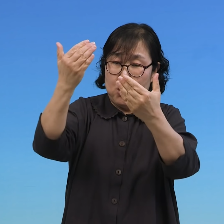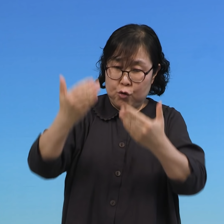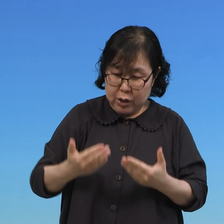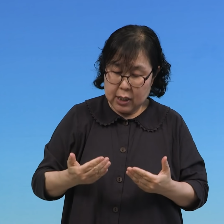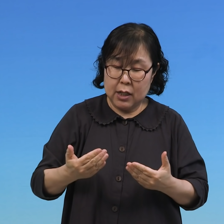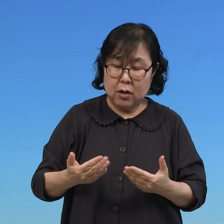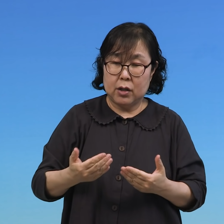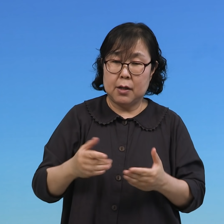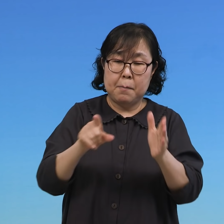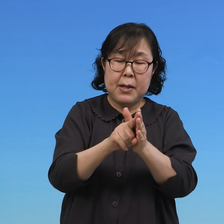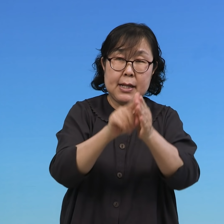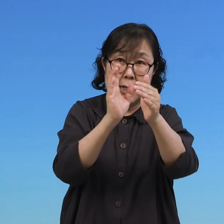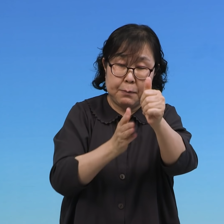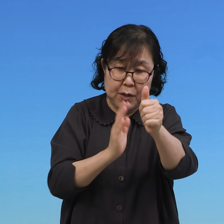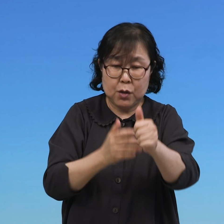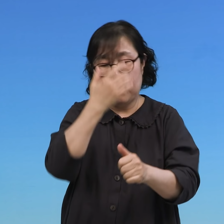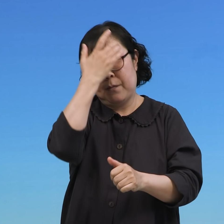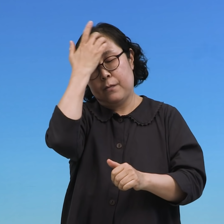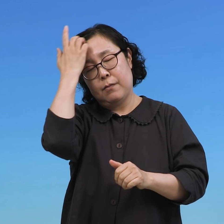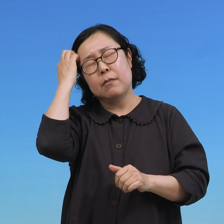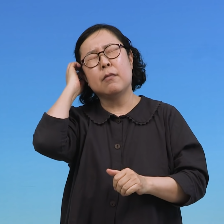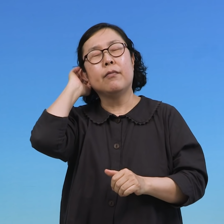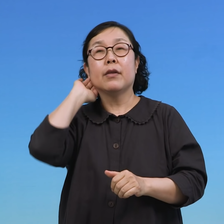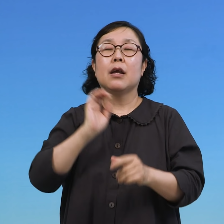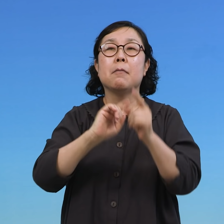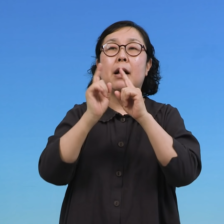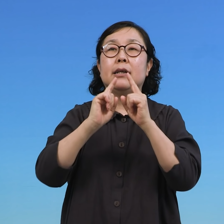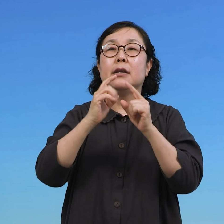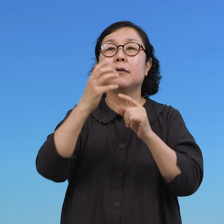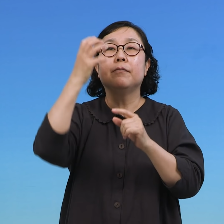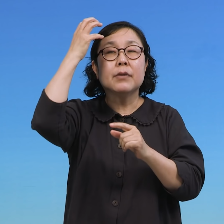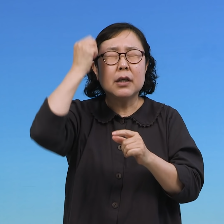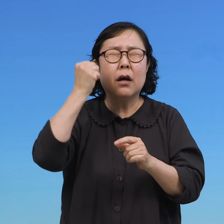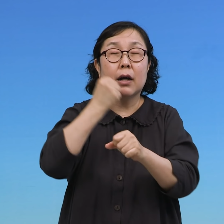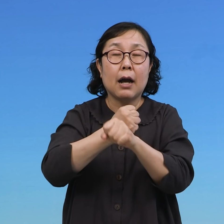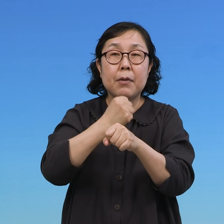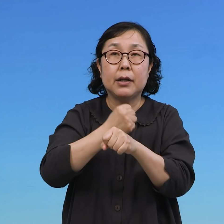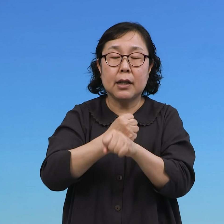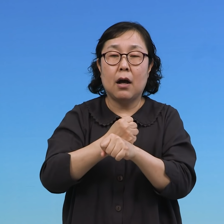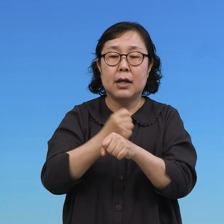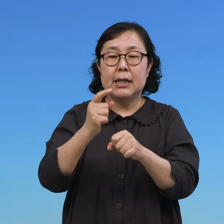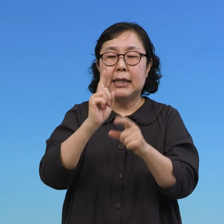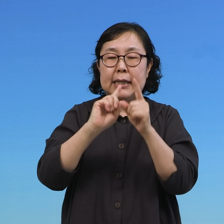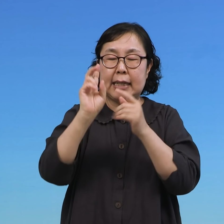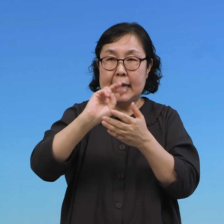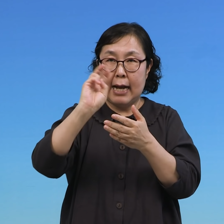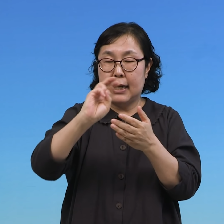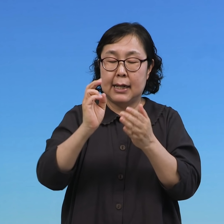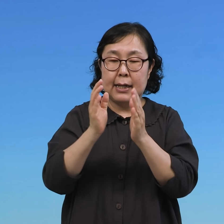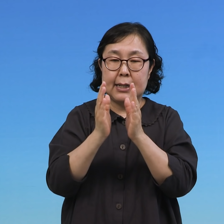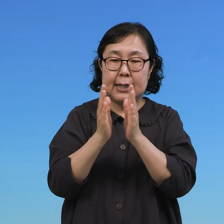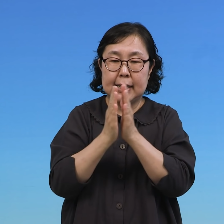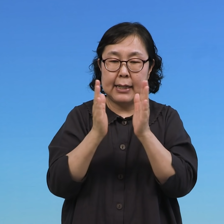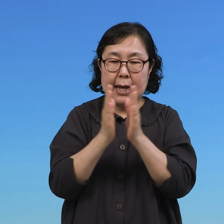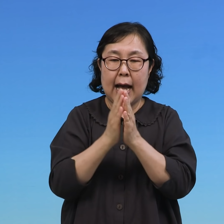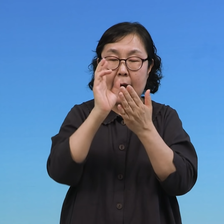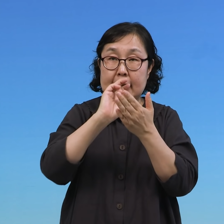줄 믿으시기를 바랍니다. 오늘 여러분이 말씀을 기억하시면서 그대로 녹여놓은